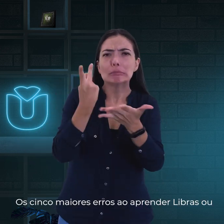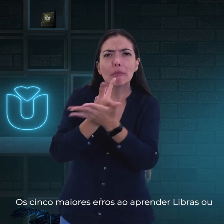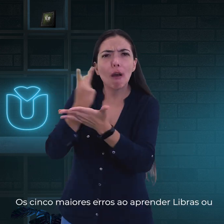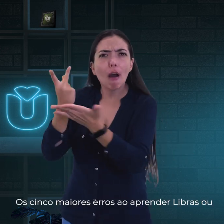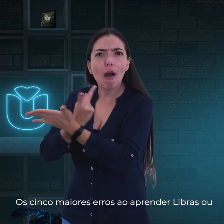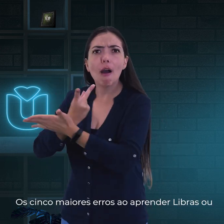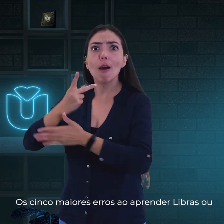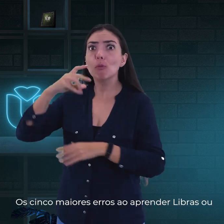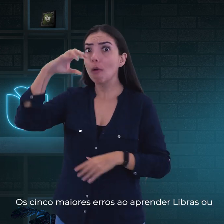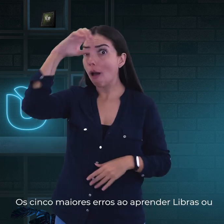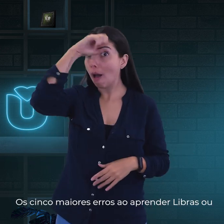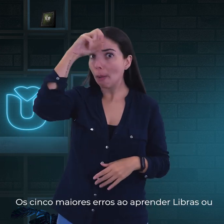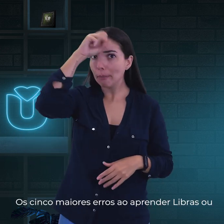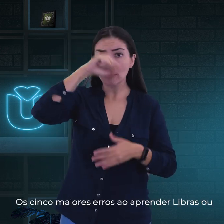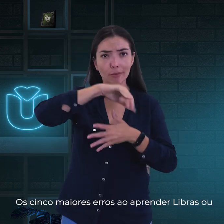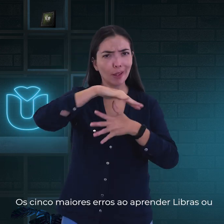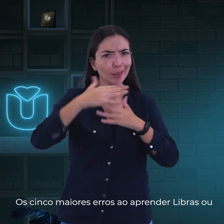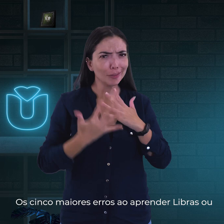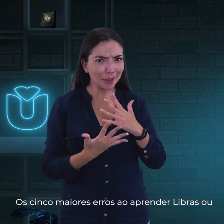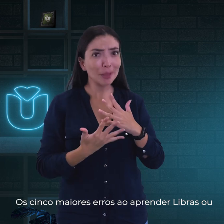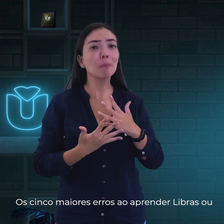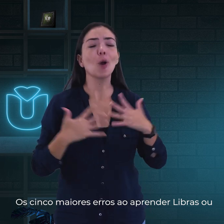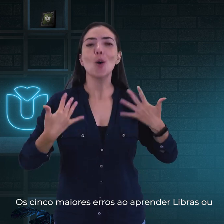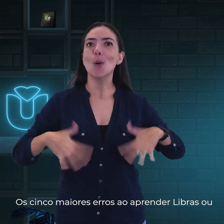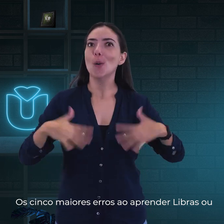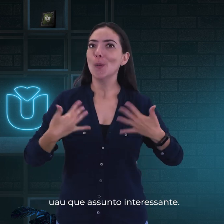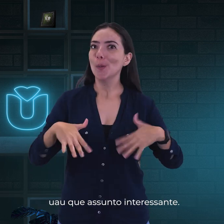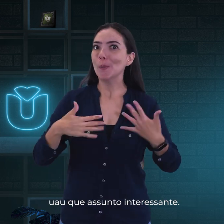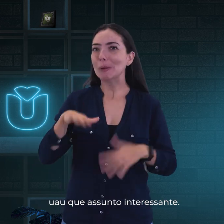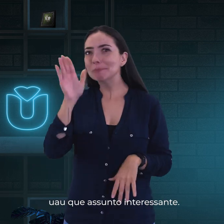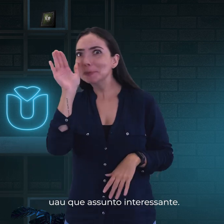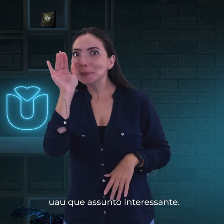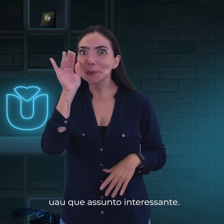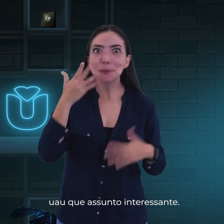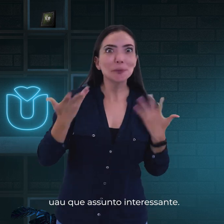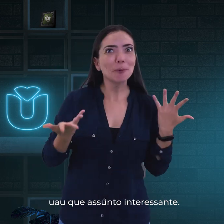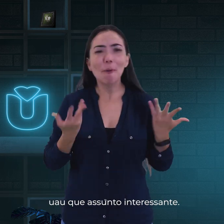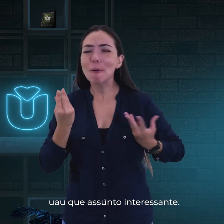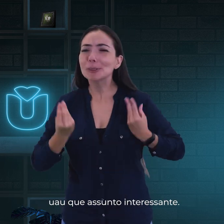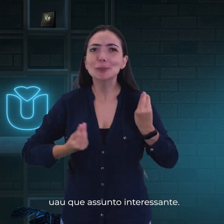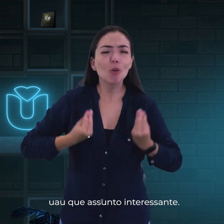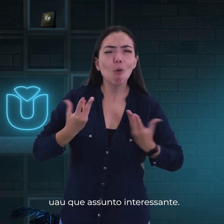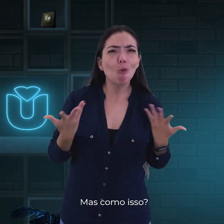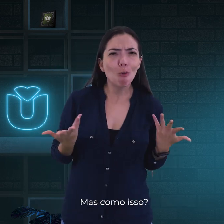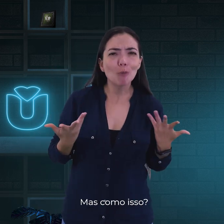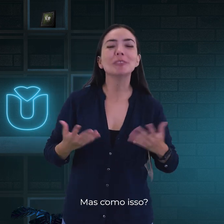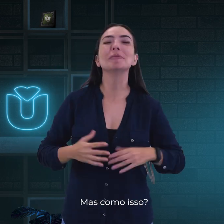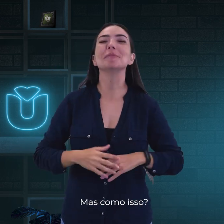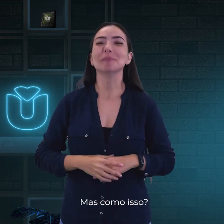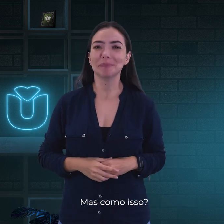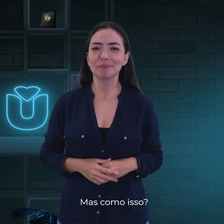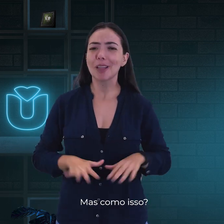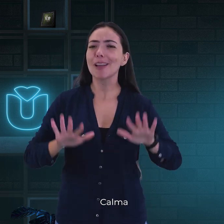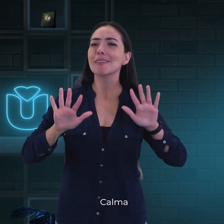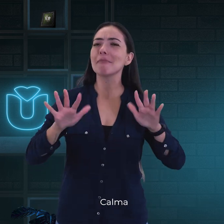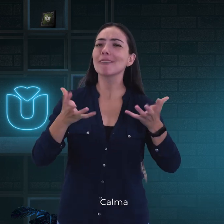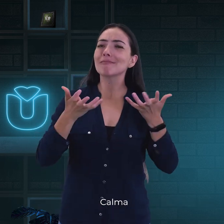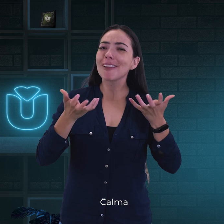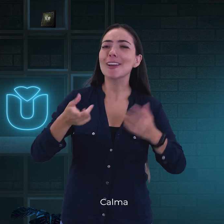erros ao aprender Libras. Uau, que assunto interessante, mas como isso? Calma, antes